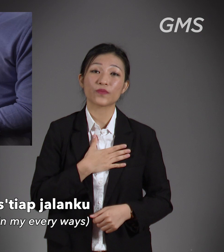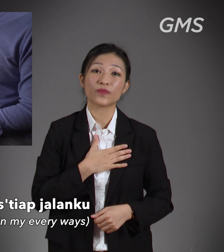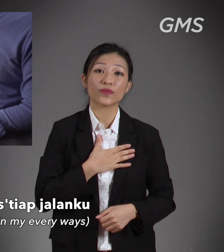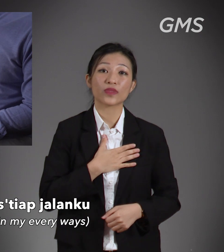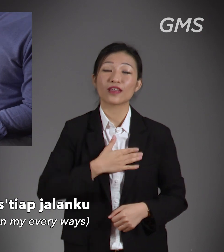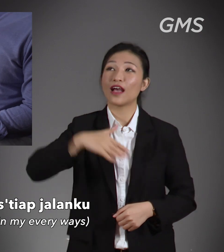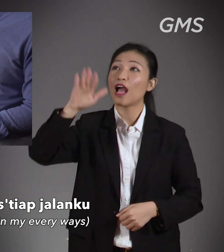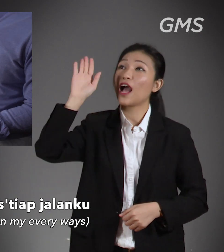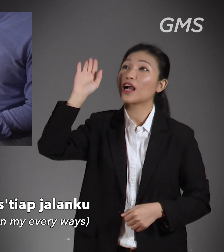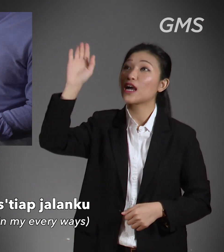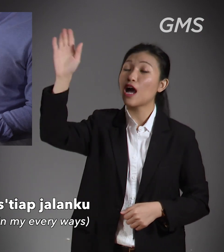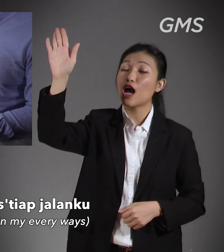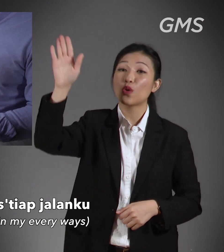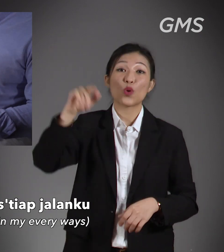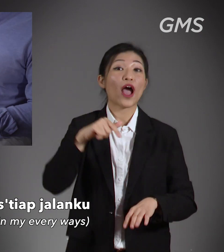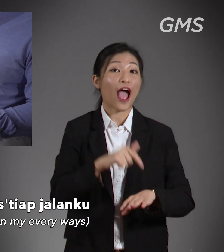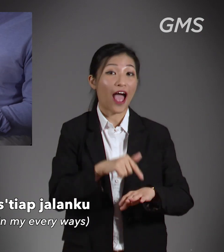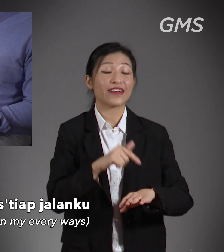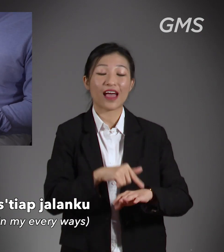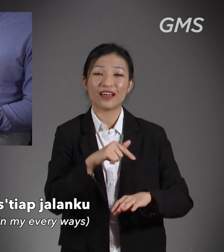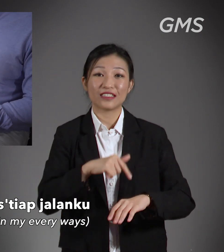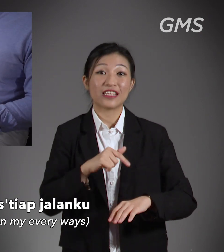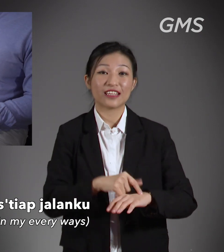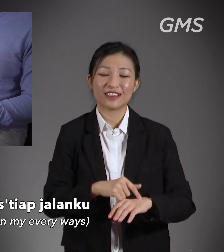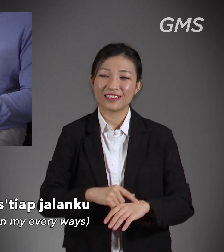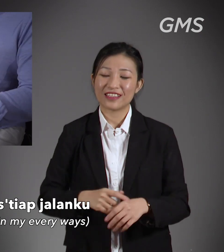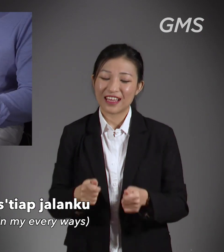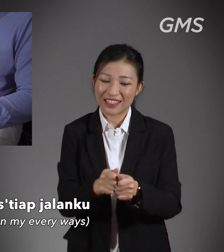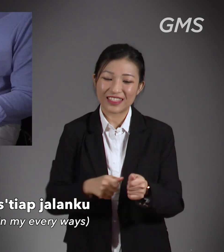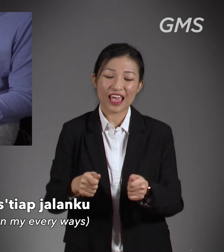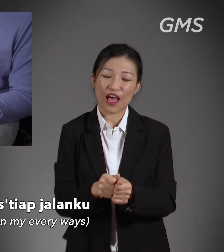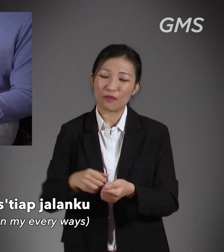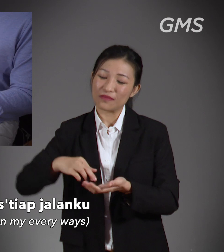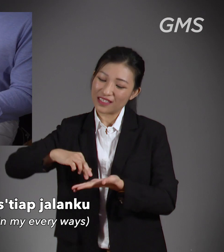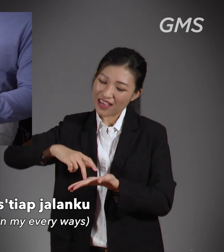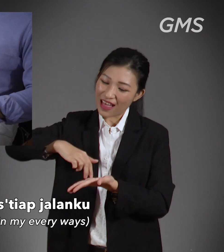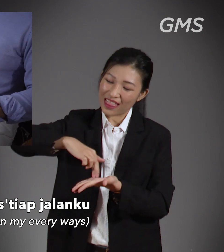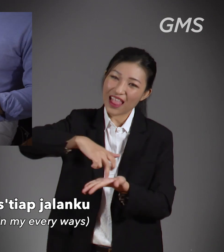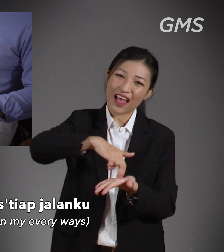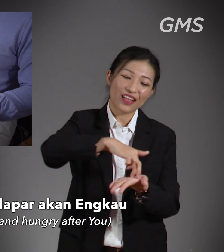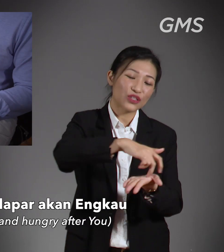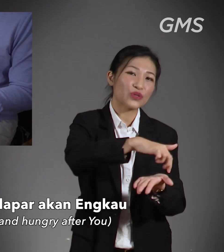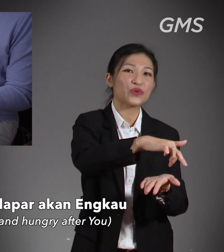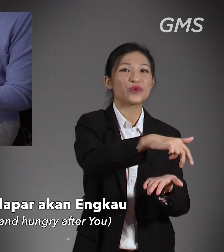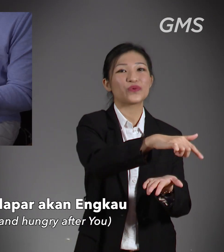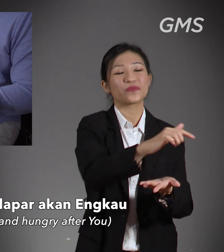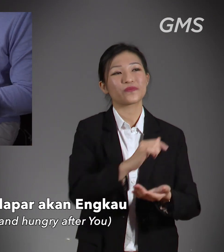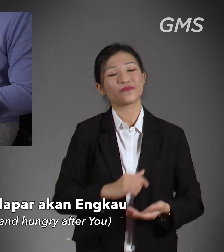bagiku. Kau ada di setiap